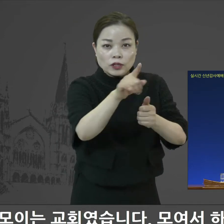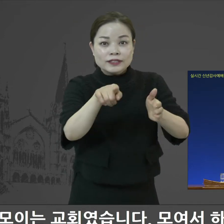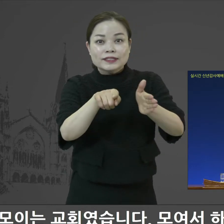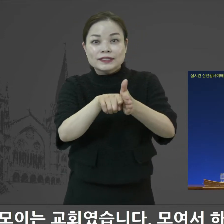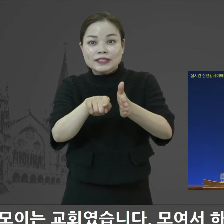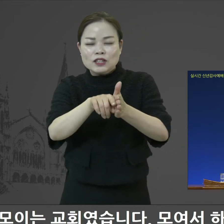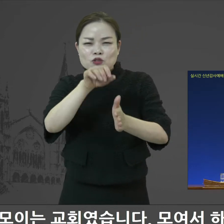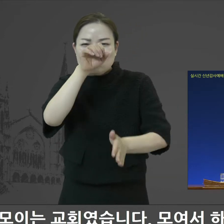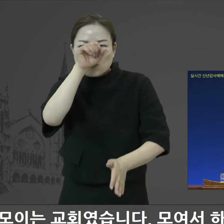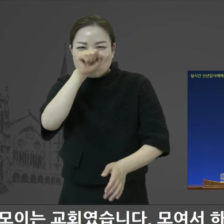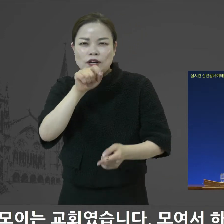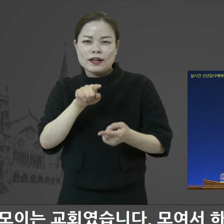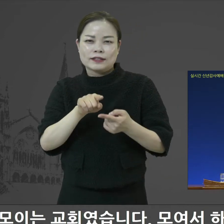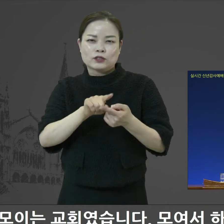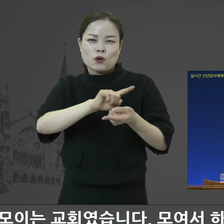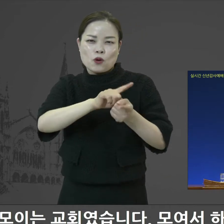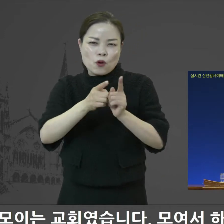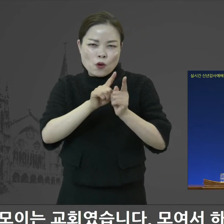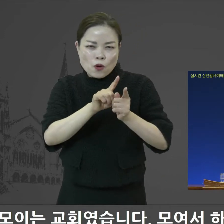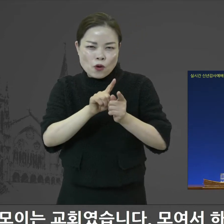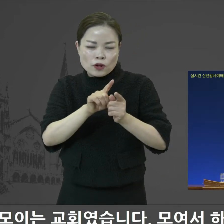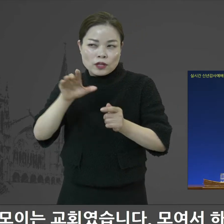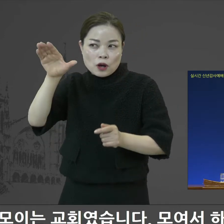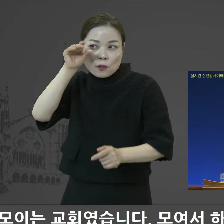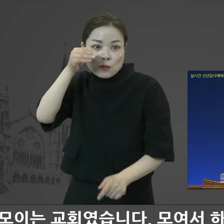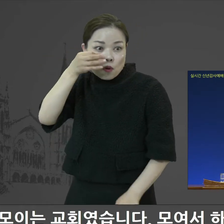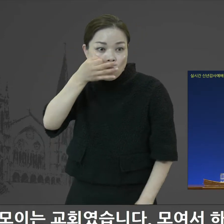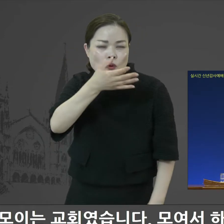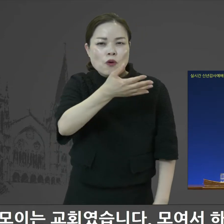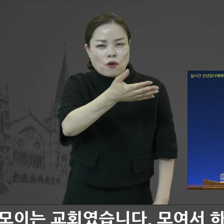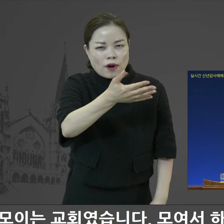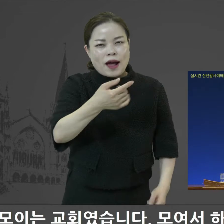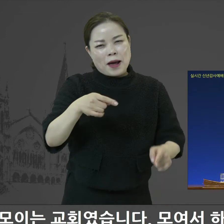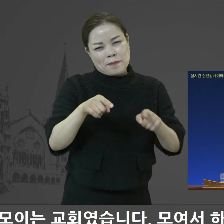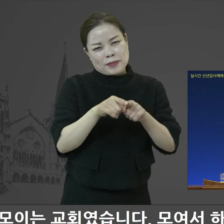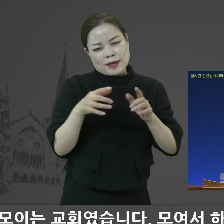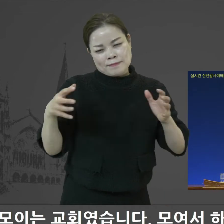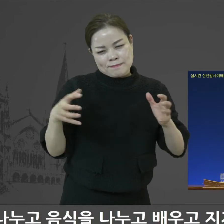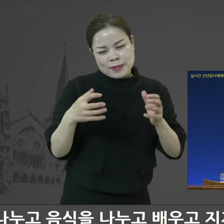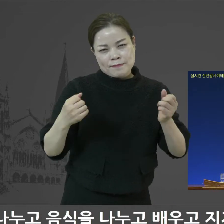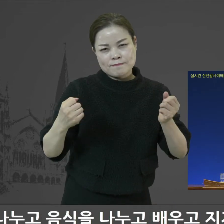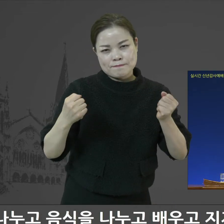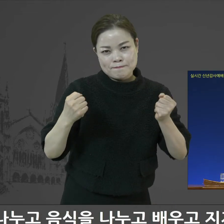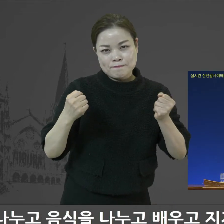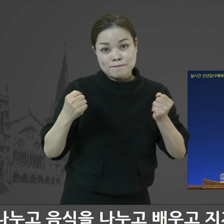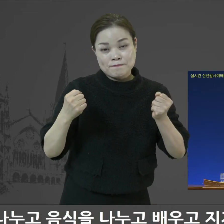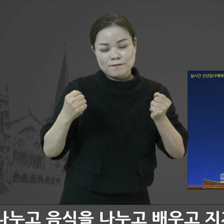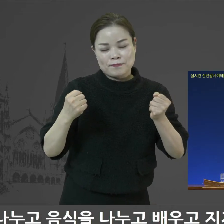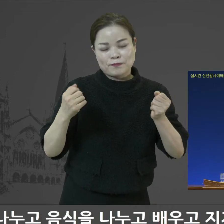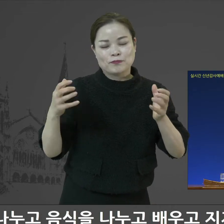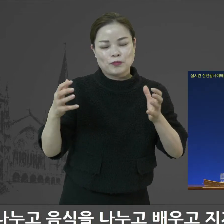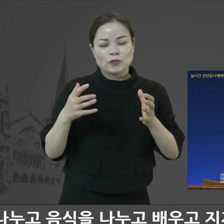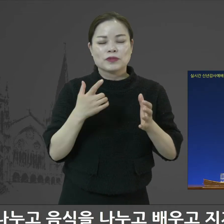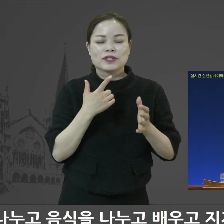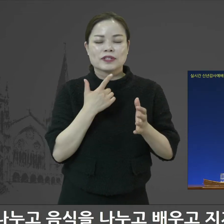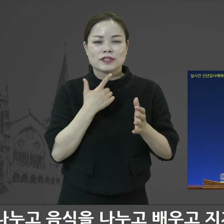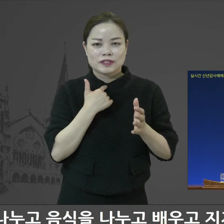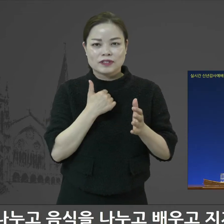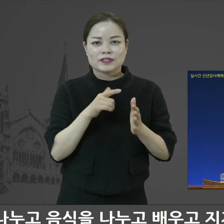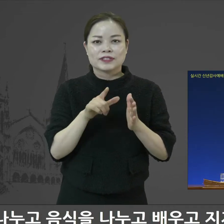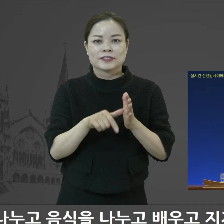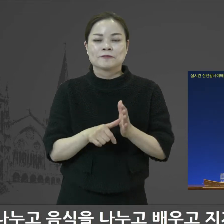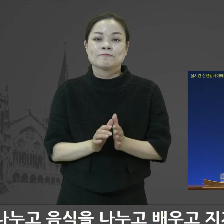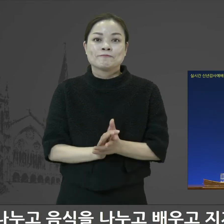갖는 것이 좋은지 서로에게 이 본을 보여주면서 함께 많은 모임을 통해서 지나가던